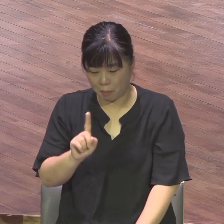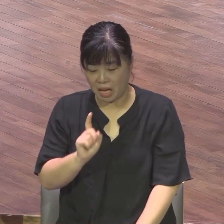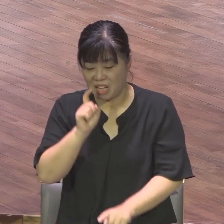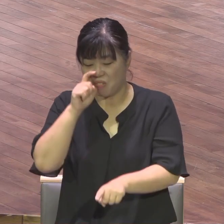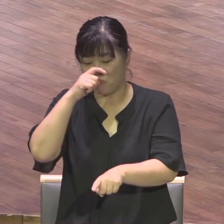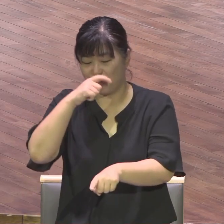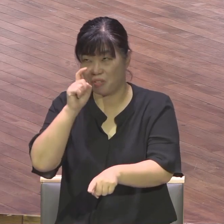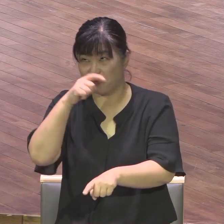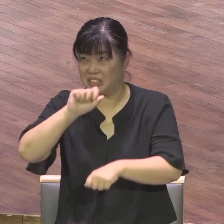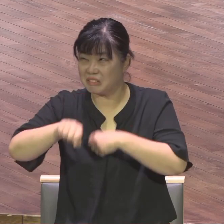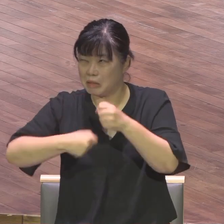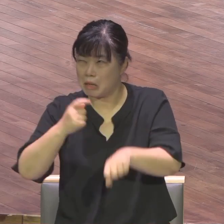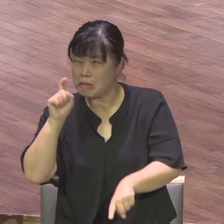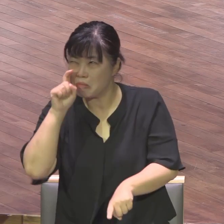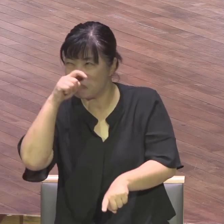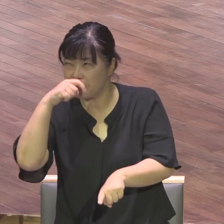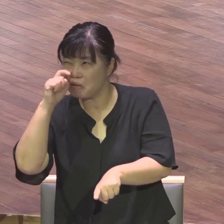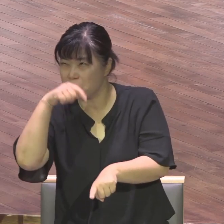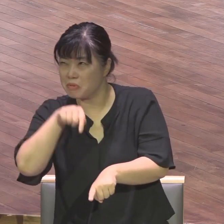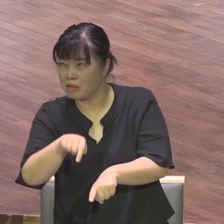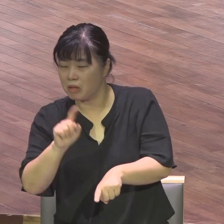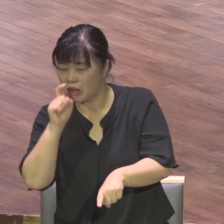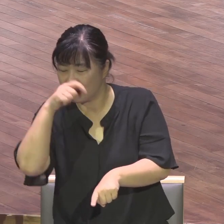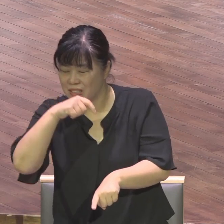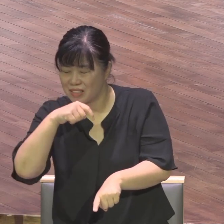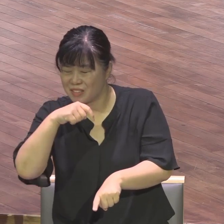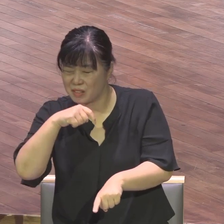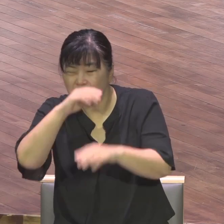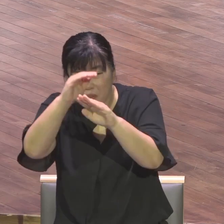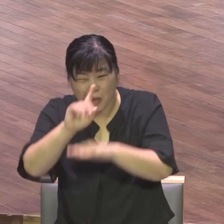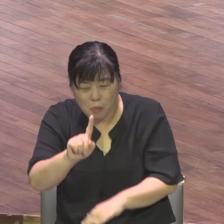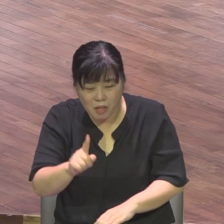대한 모든 편견 너 완전히 깨라.